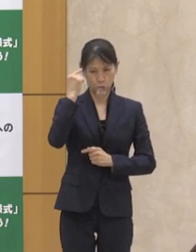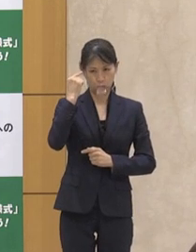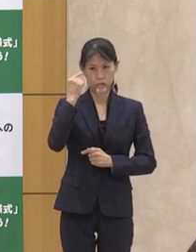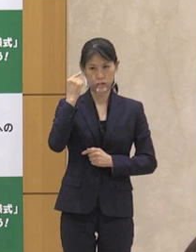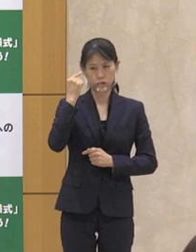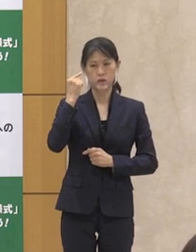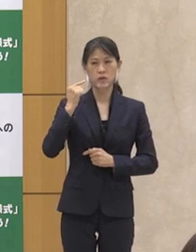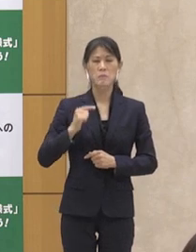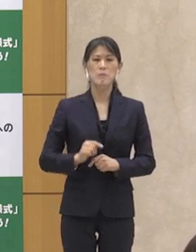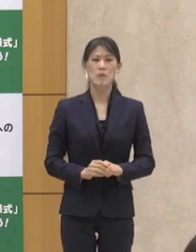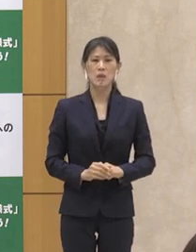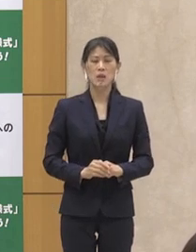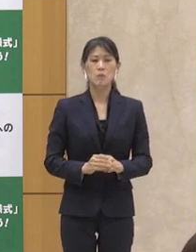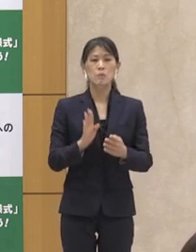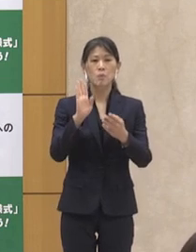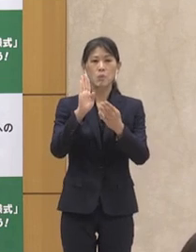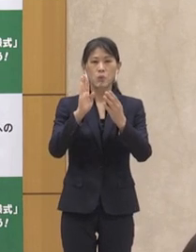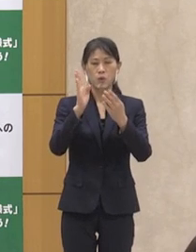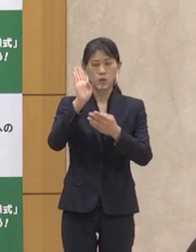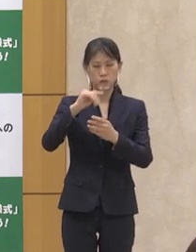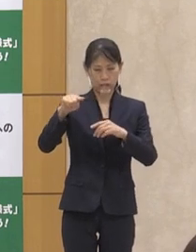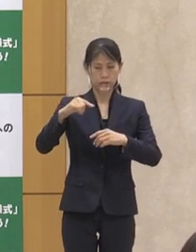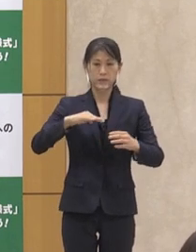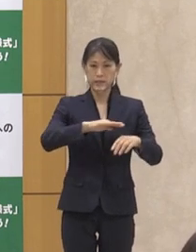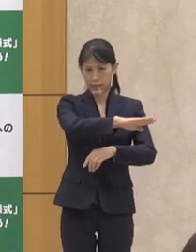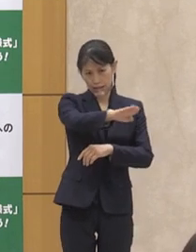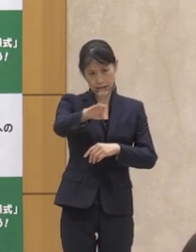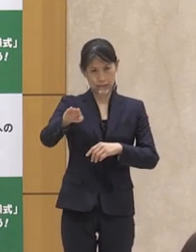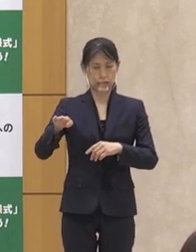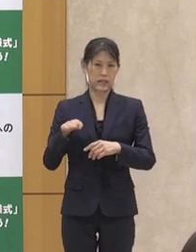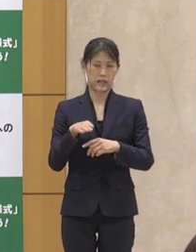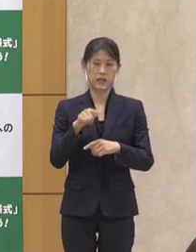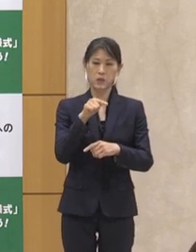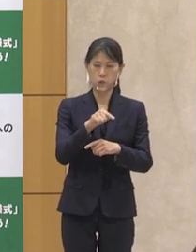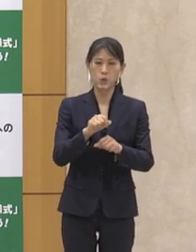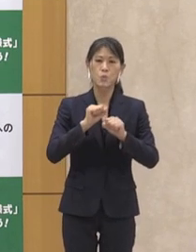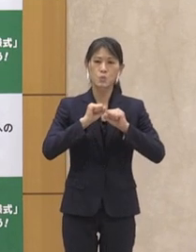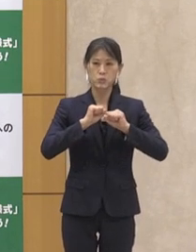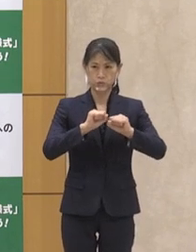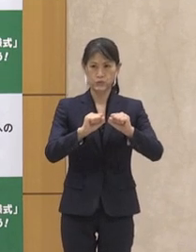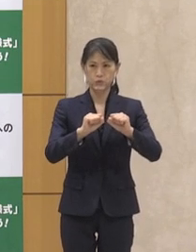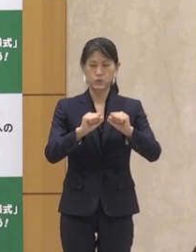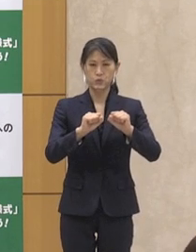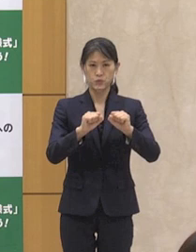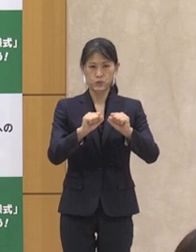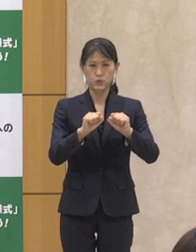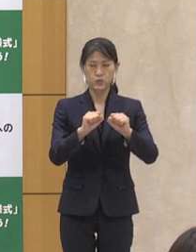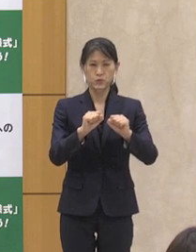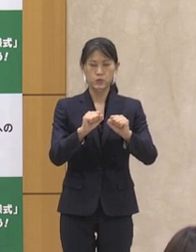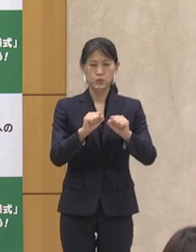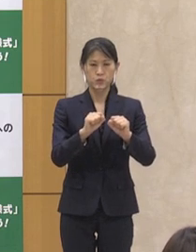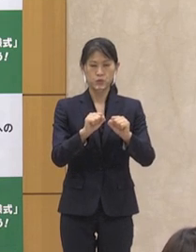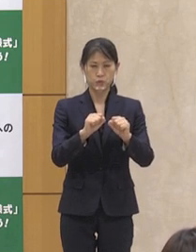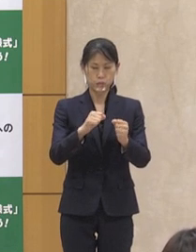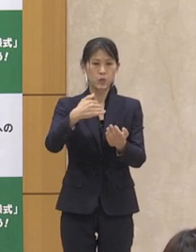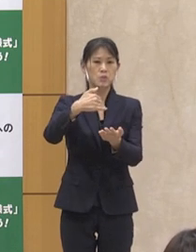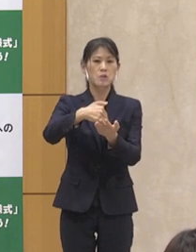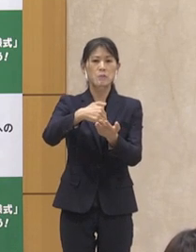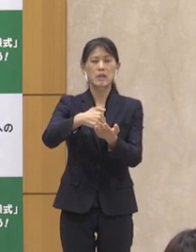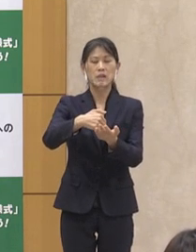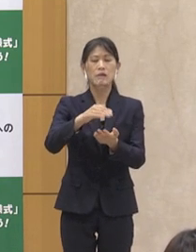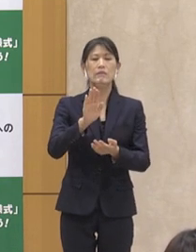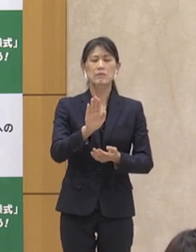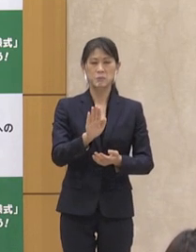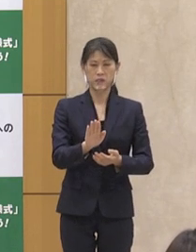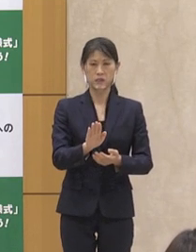を挙げてですね、実施をしていく、かつ、まあこの活動の裾を広げていくということも書かれていると思うんですが、この活動